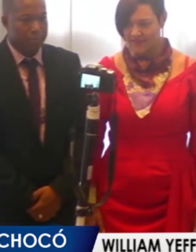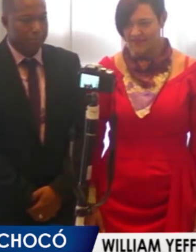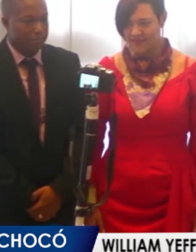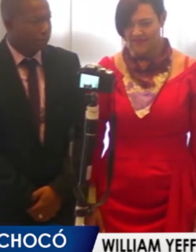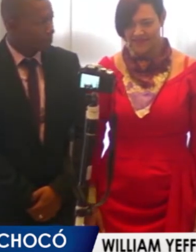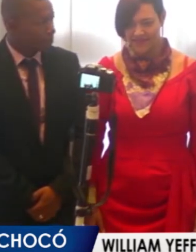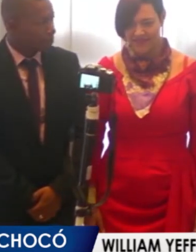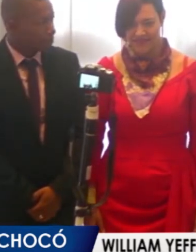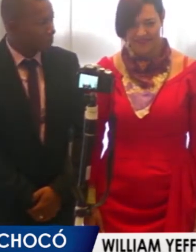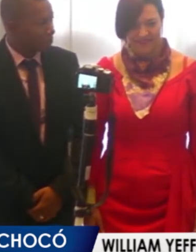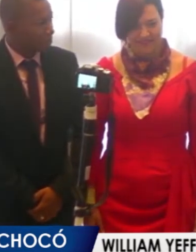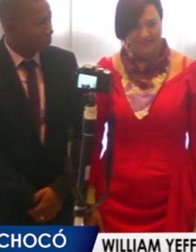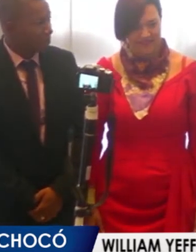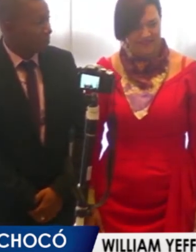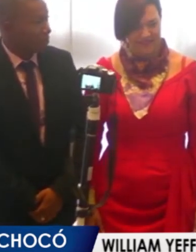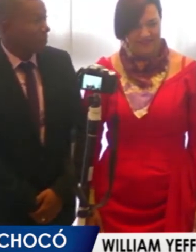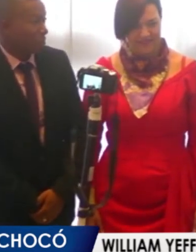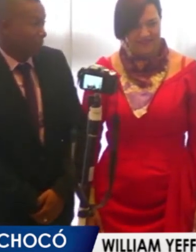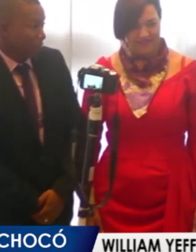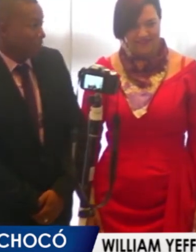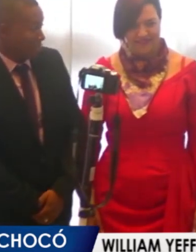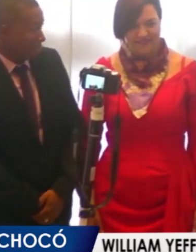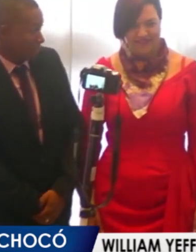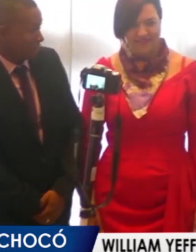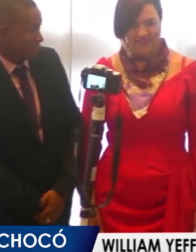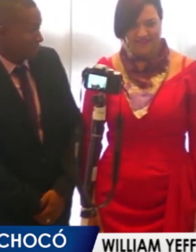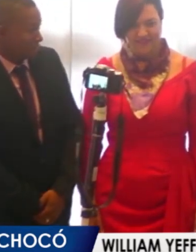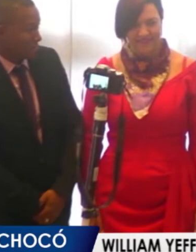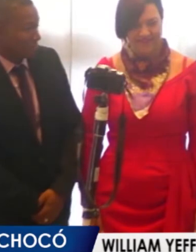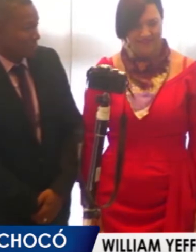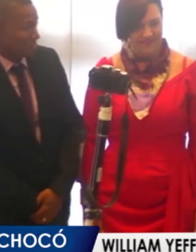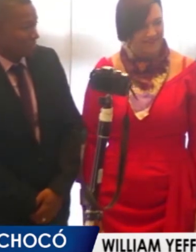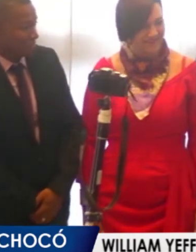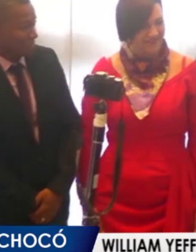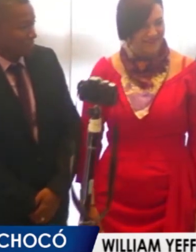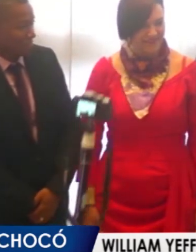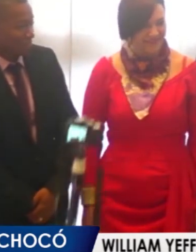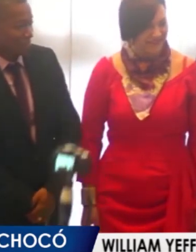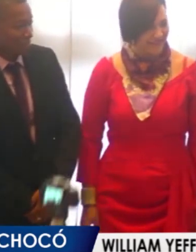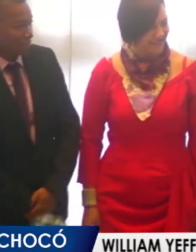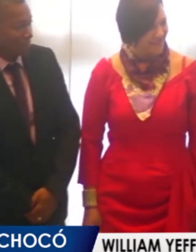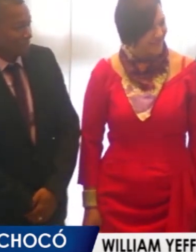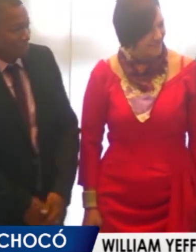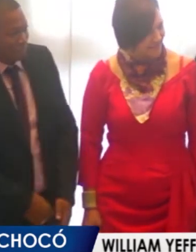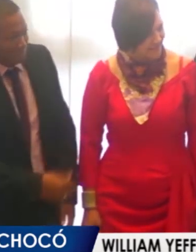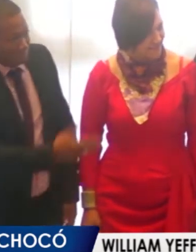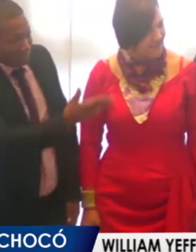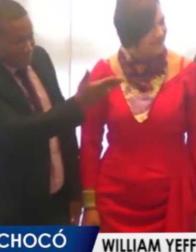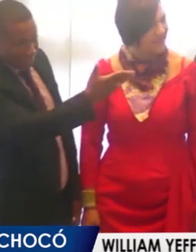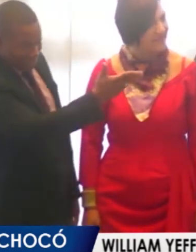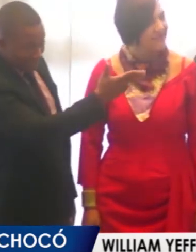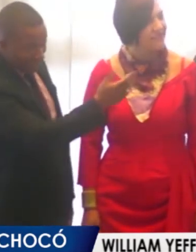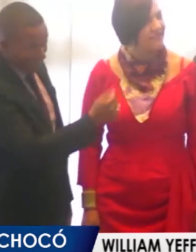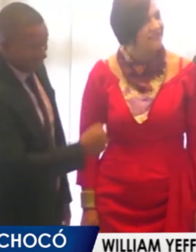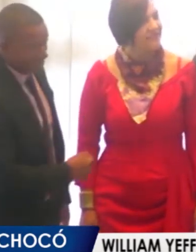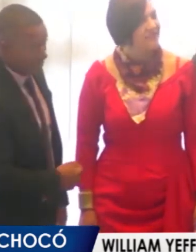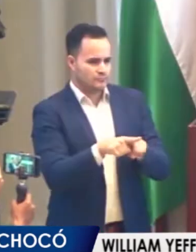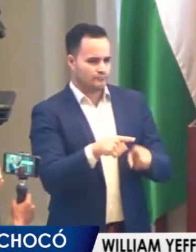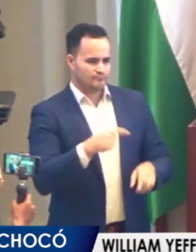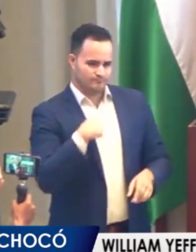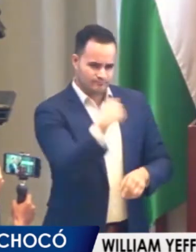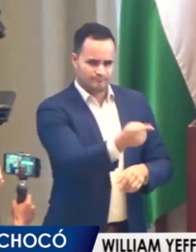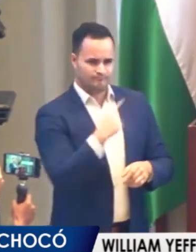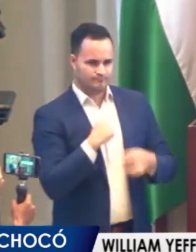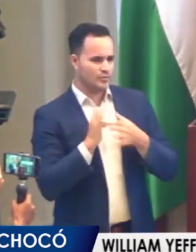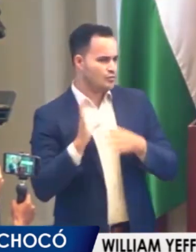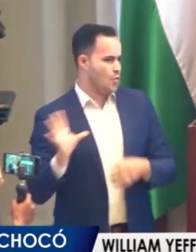su personero, desde donde seré un hermano y compañero de trabajo de todos en la inclaudicable